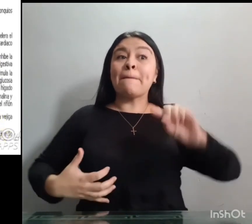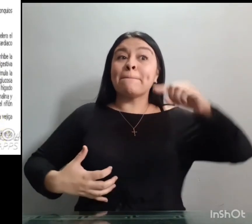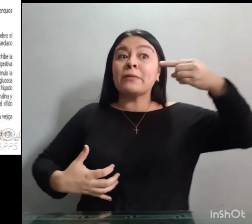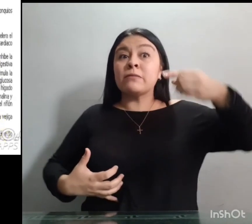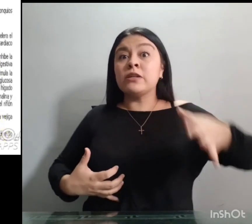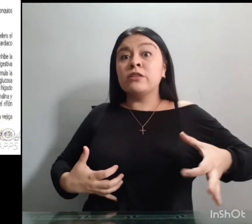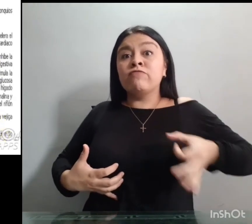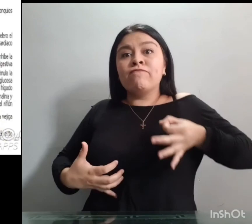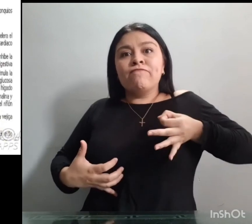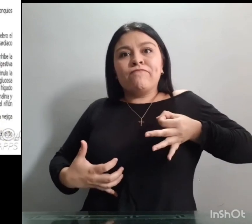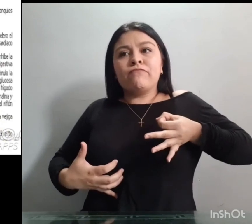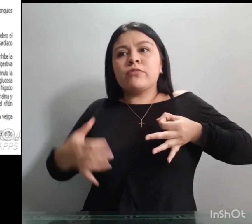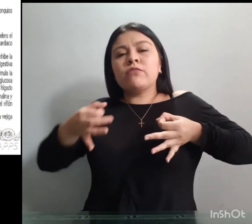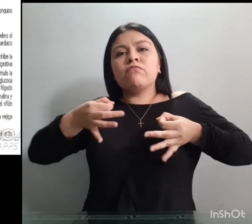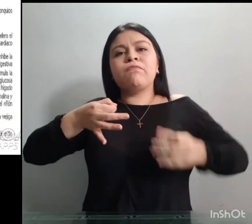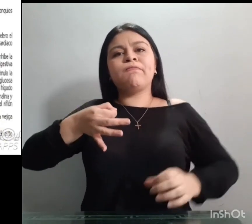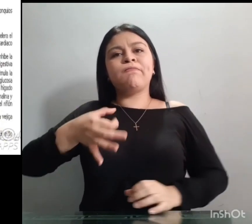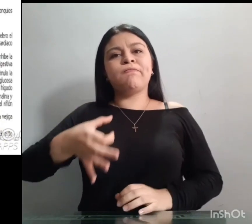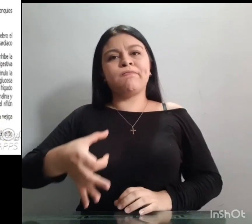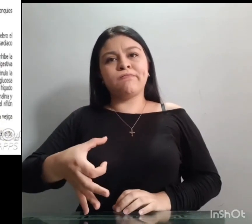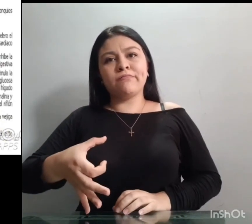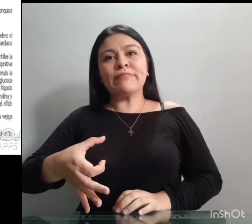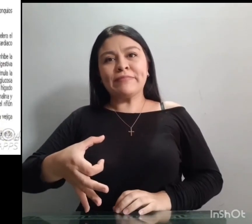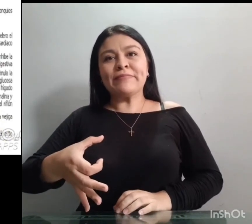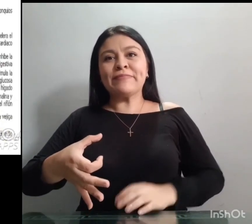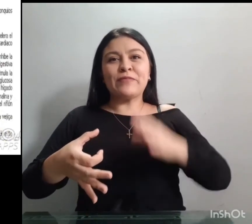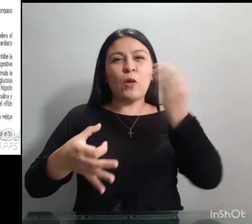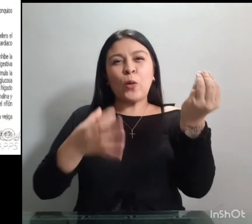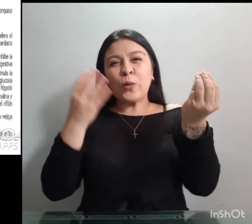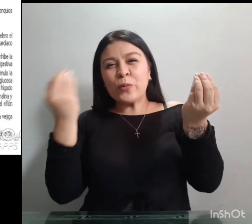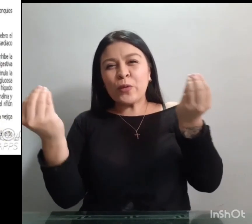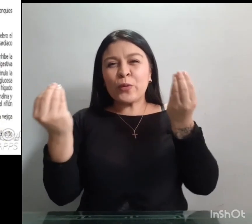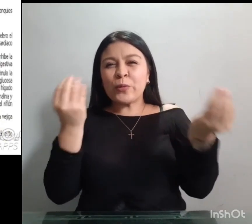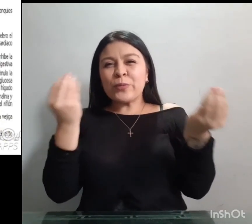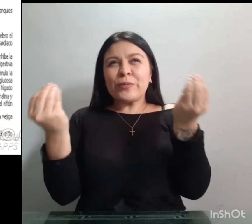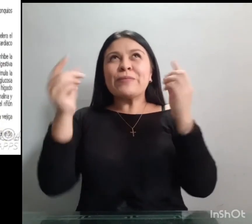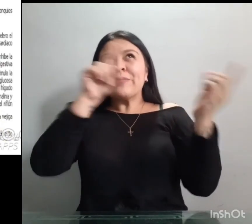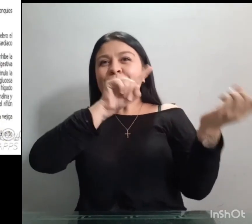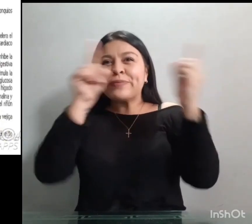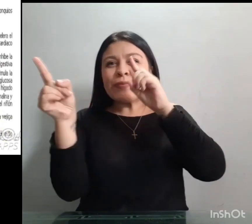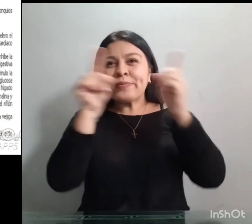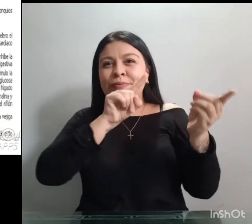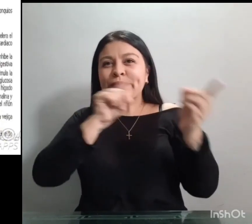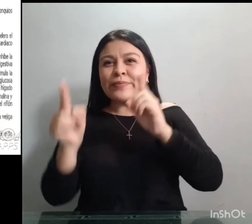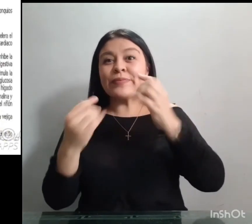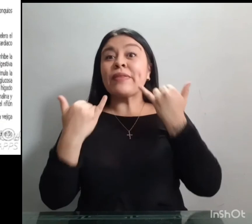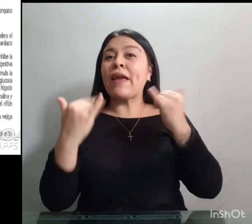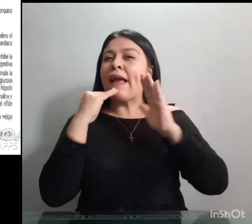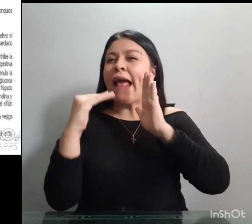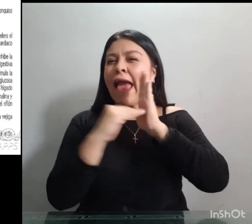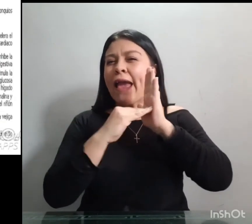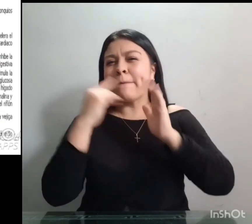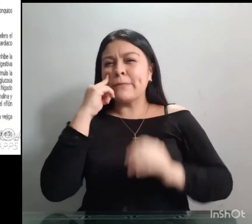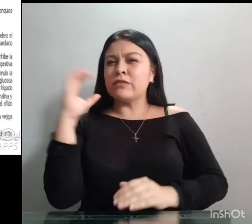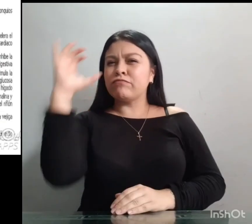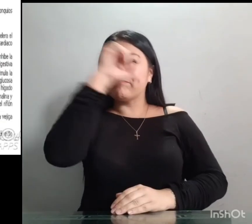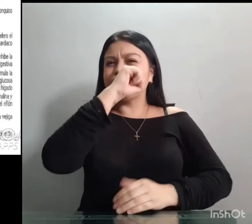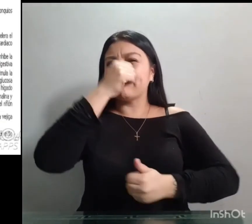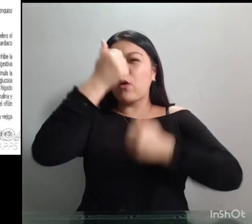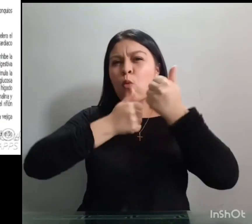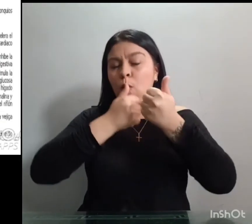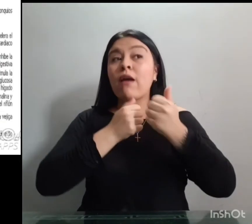el parasimpático relaja el recto. Veamos este ejemplo que combina las respuestas voluntarias con